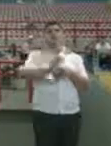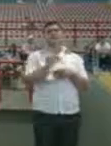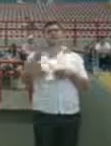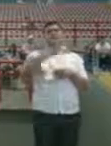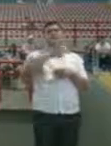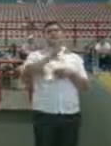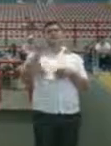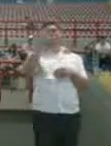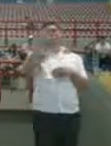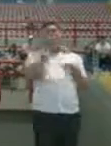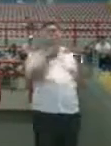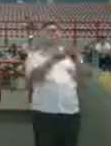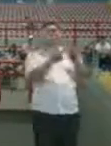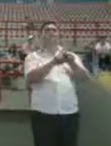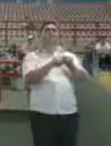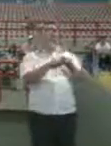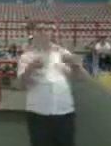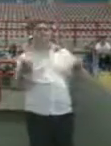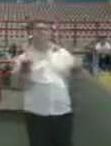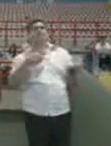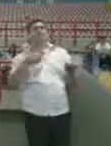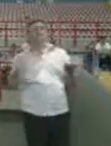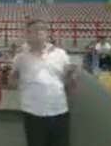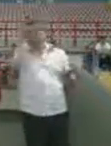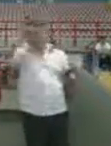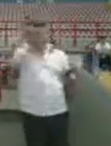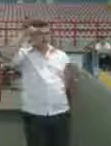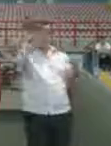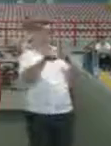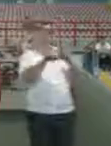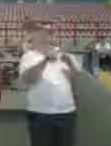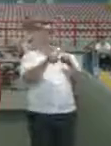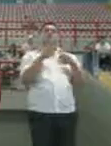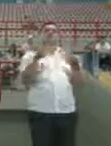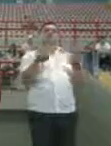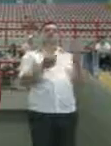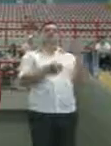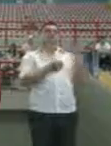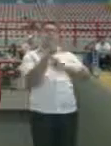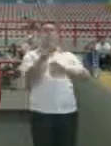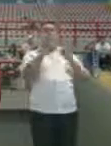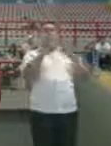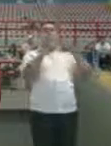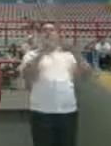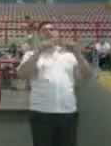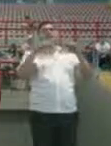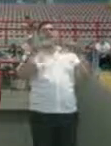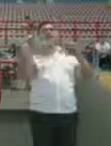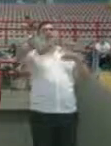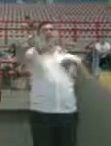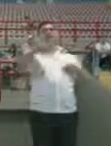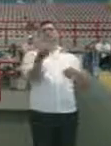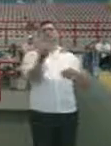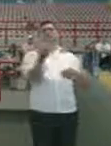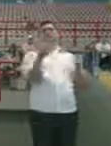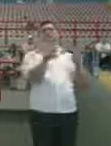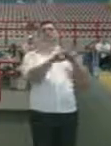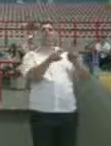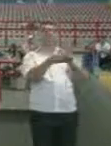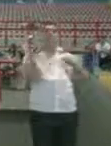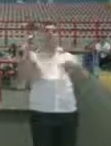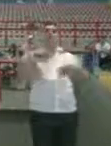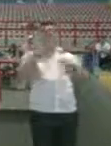em 1967 a Zona Franca de Manaus. Depois vamos ter a fundação de Brasília, em 1960, que vai